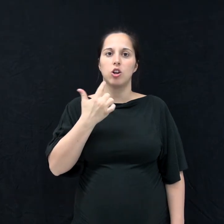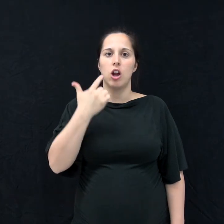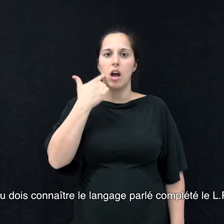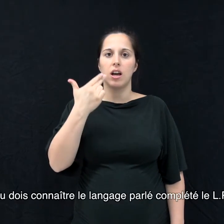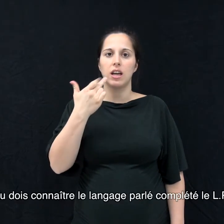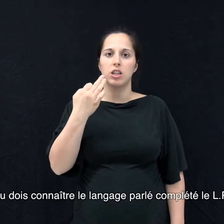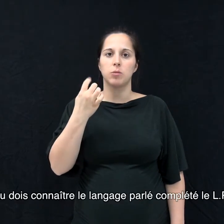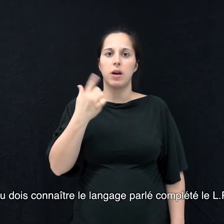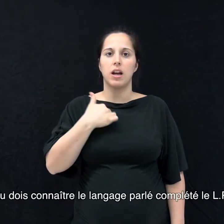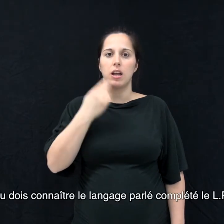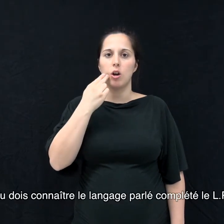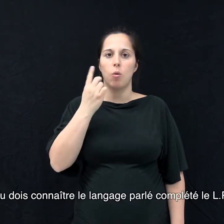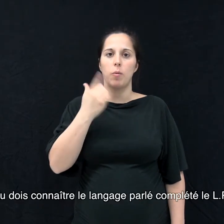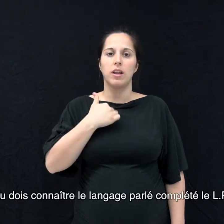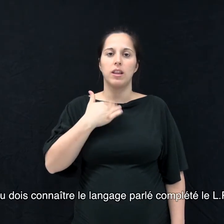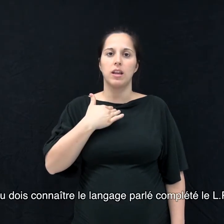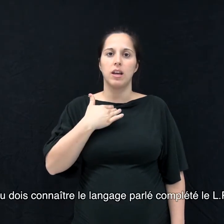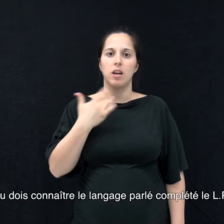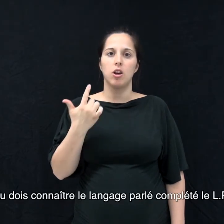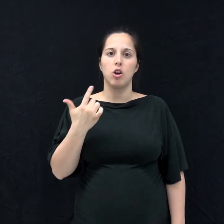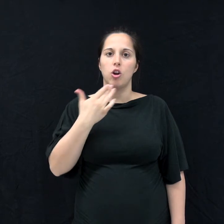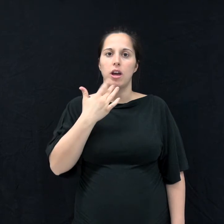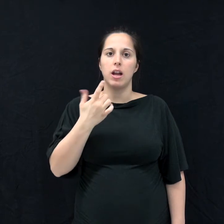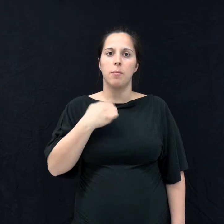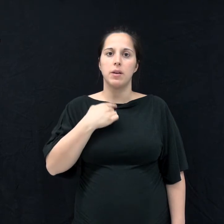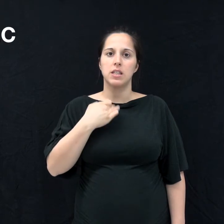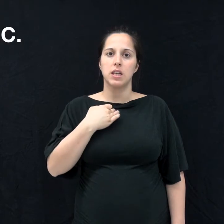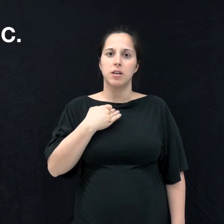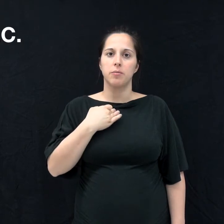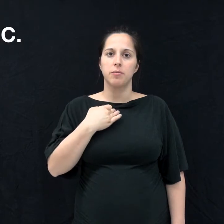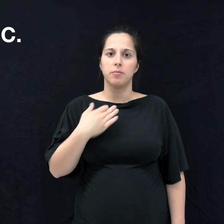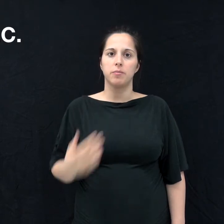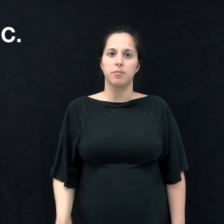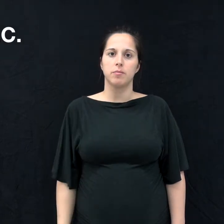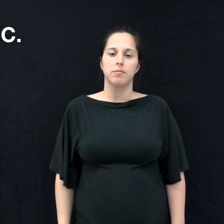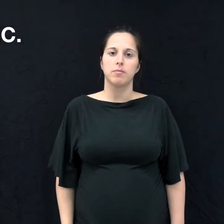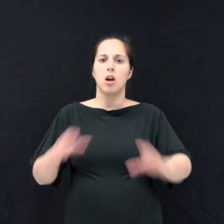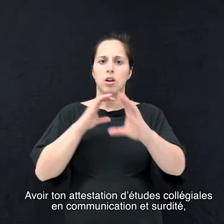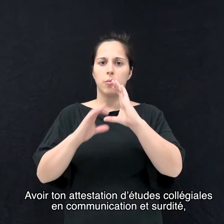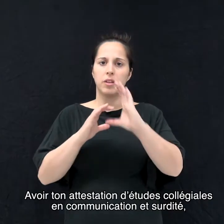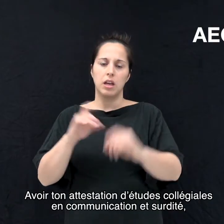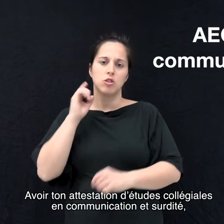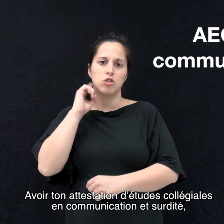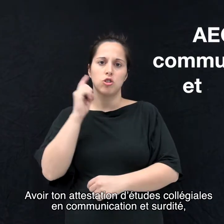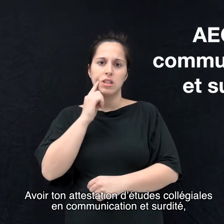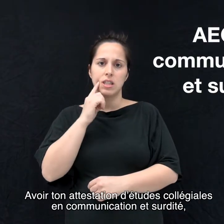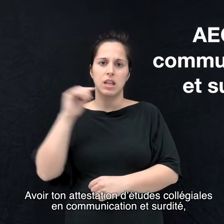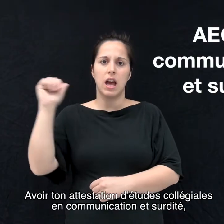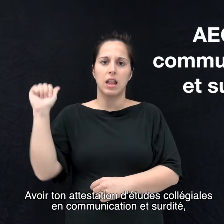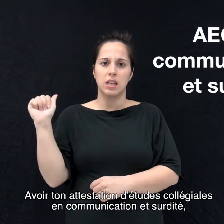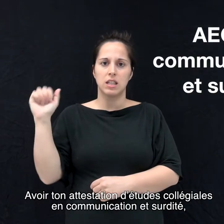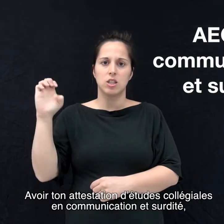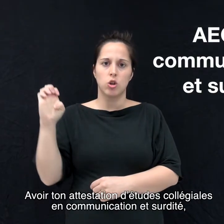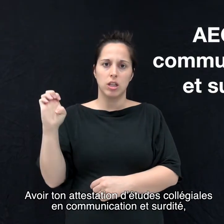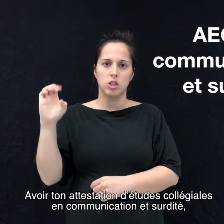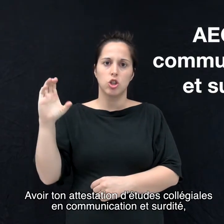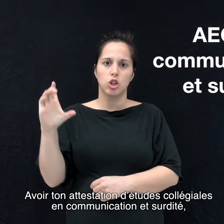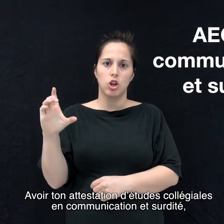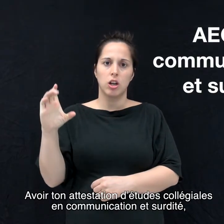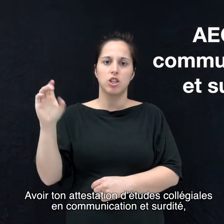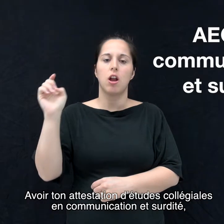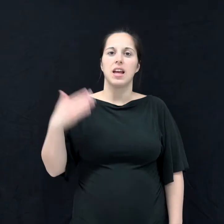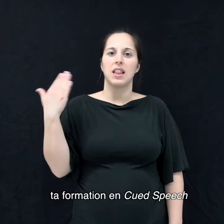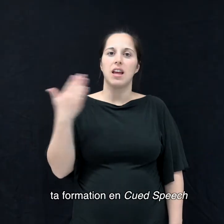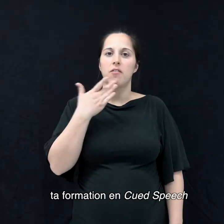tu dois connaître le langage parlé complété, le LBC. Avoir ton attestation d'études collégiales en communication et